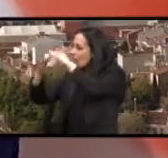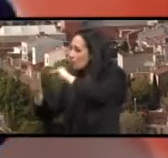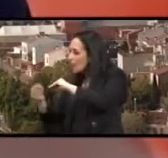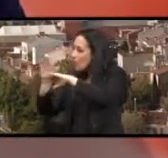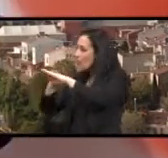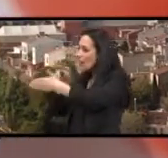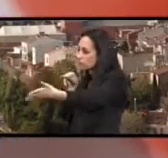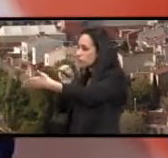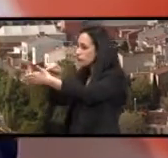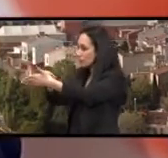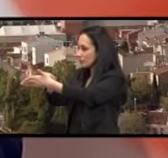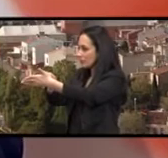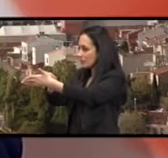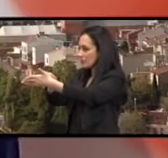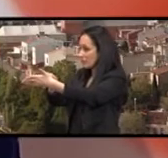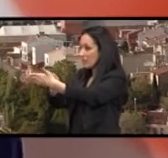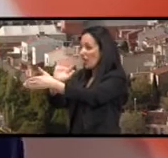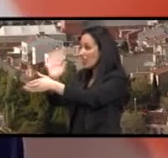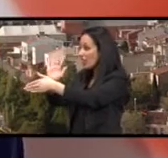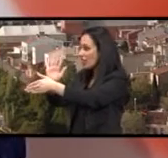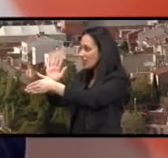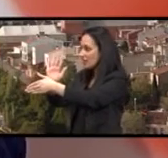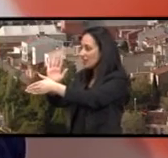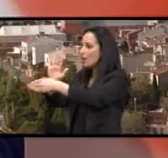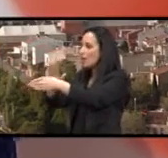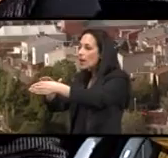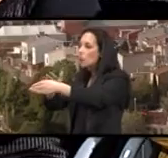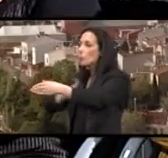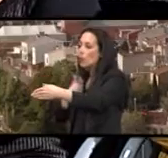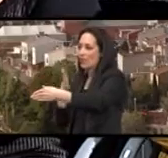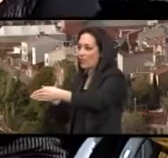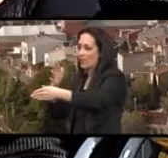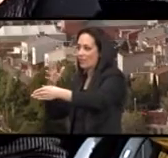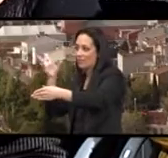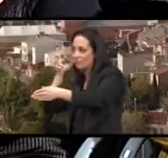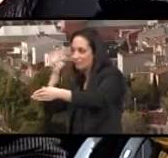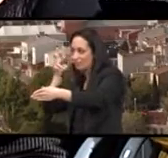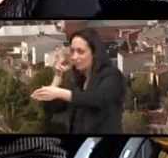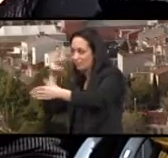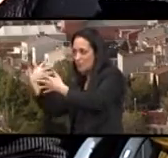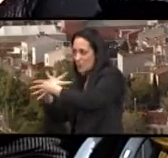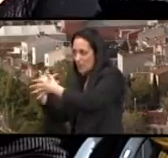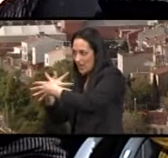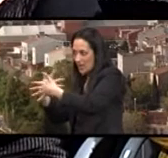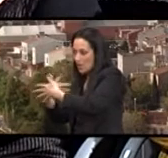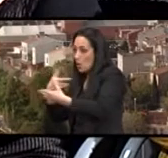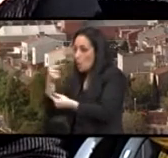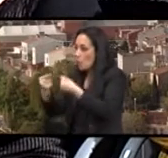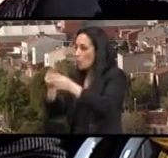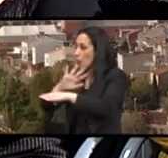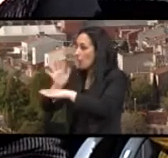pantalla, amb la màquina que projecta el cine. Això ja s'està fent, ara passa que els cines s'han d'anar adaptant i